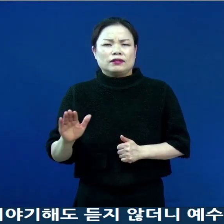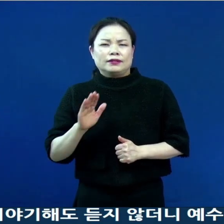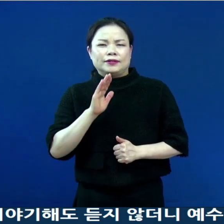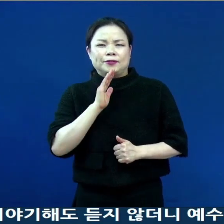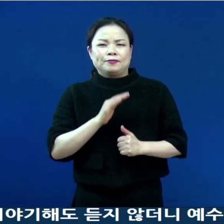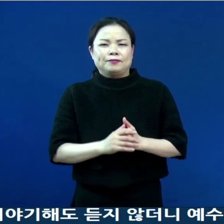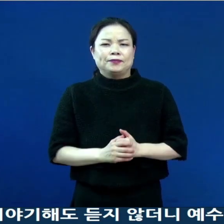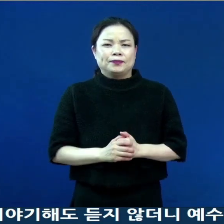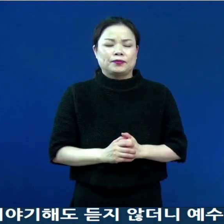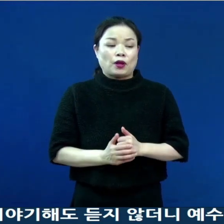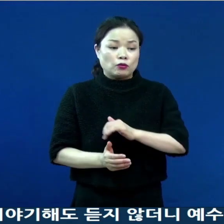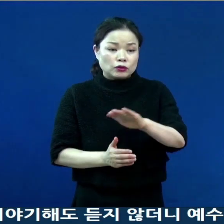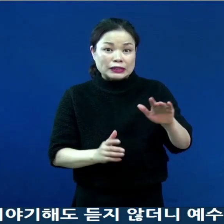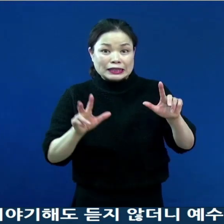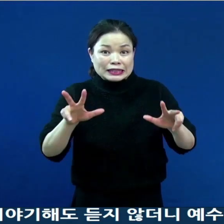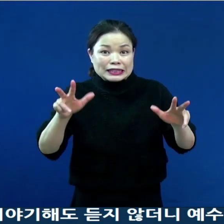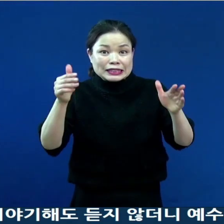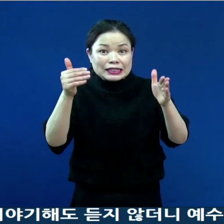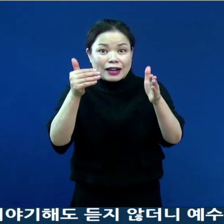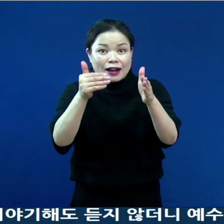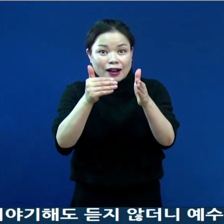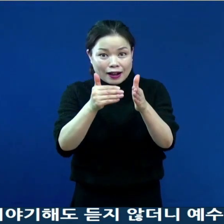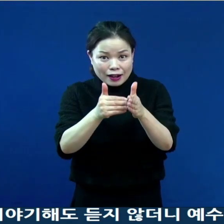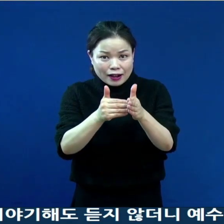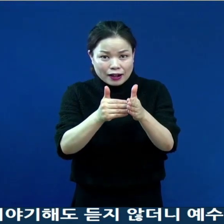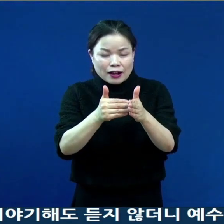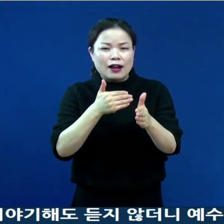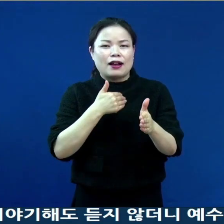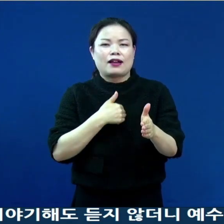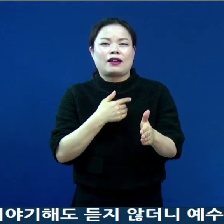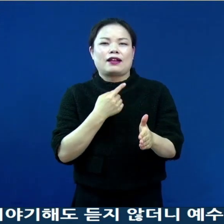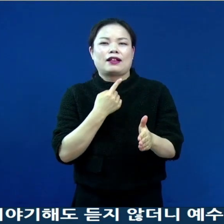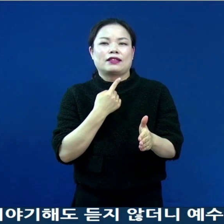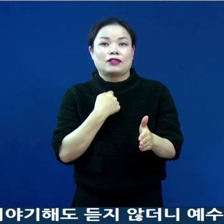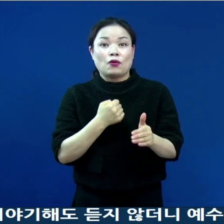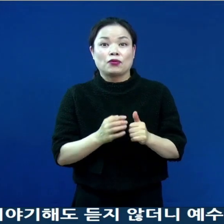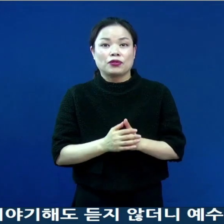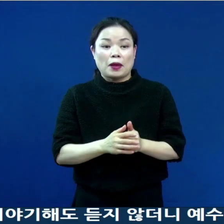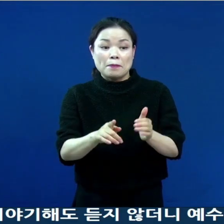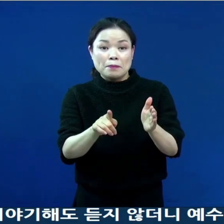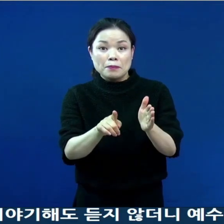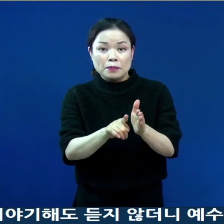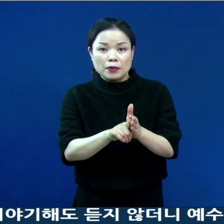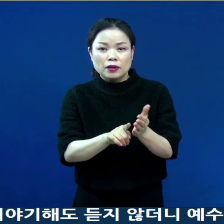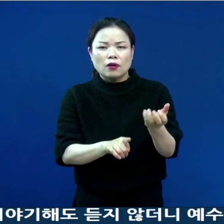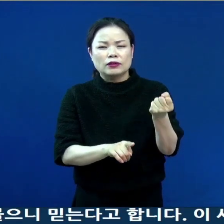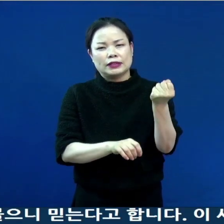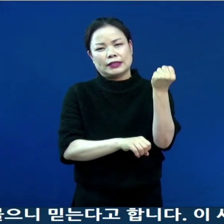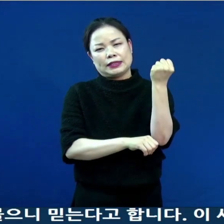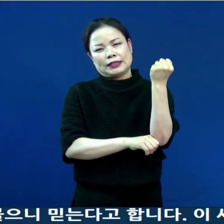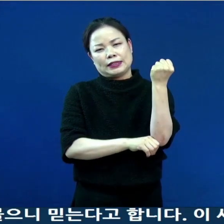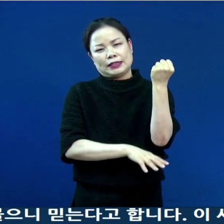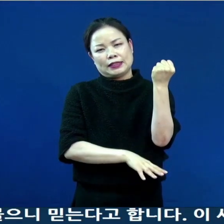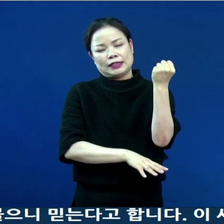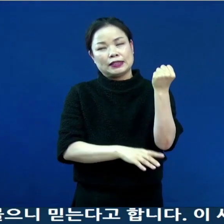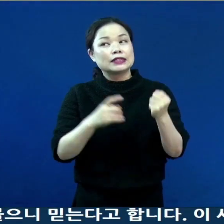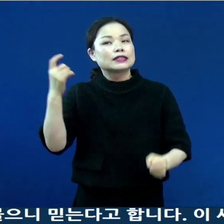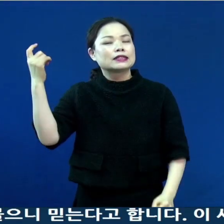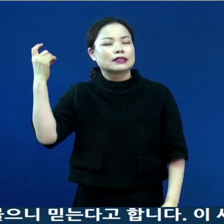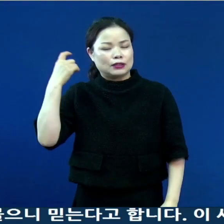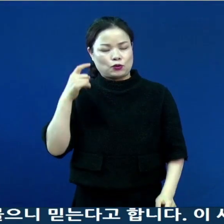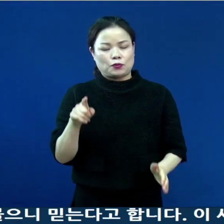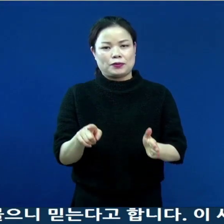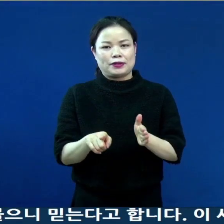사실은 우리가 여태까지 쭉 알아왔던 믿음을 얻는 기본꼴은 듣고 믿는